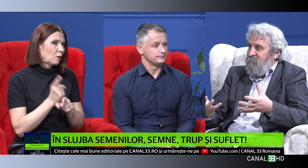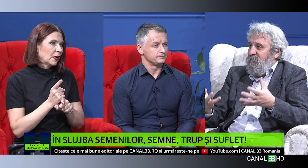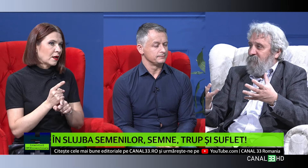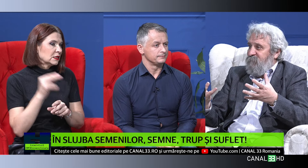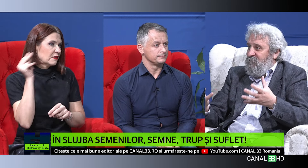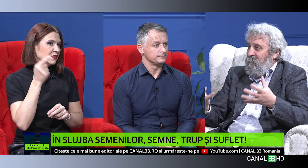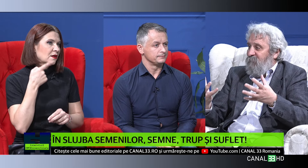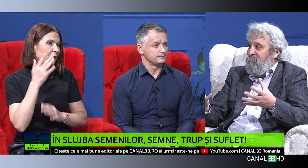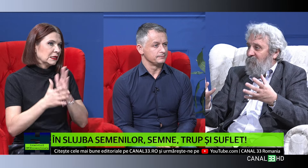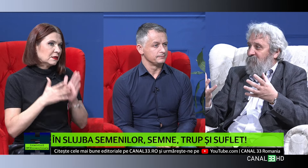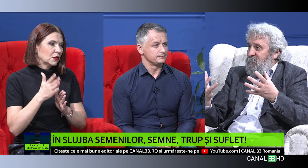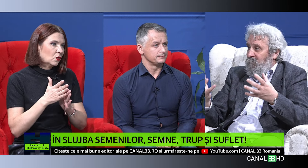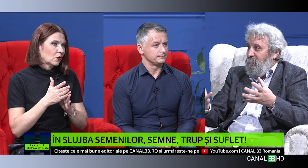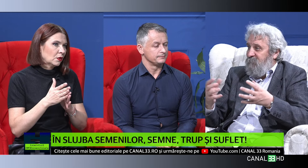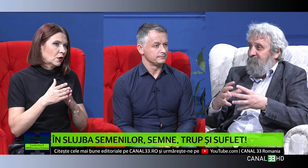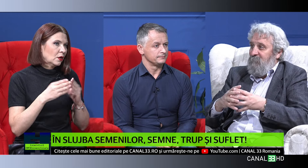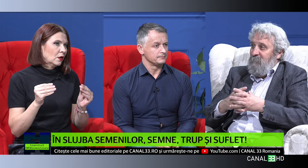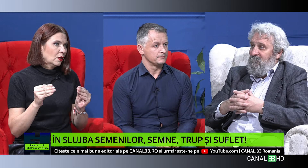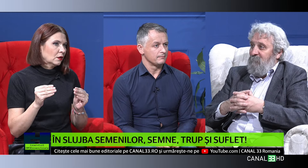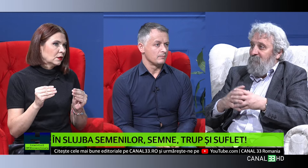învețe această limba semnelor române.